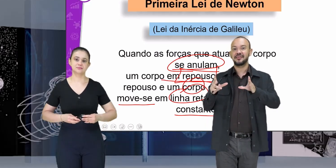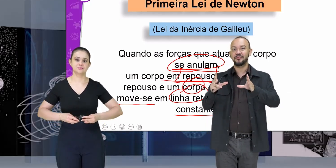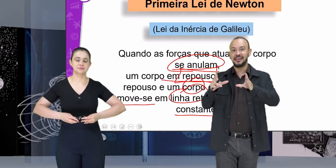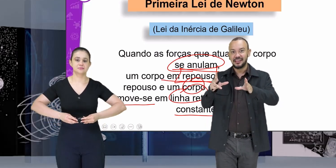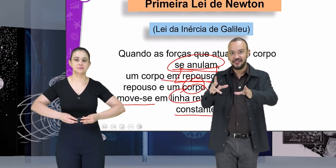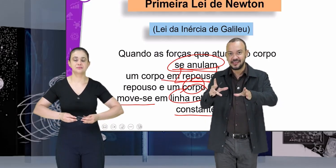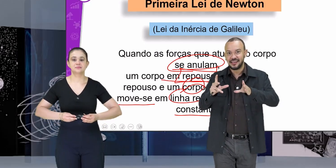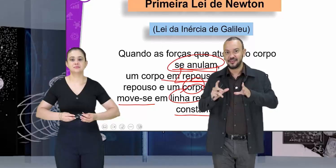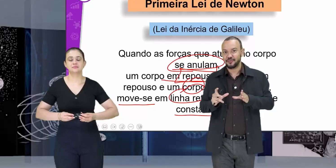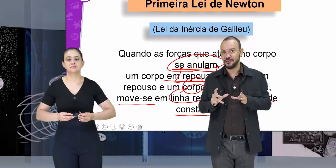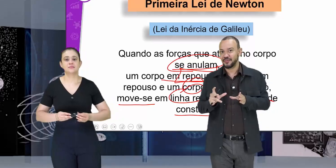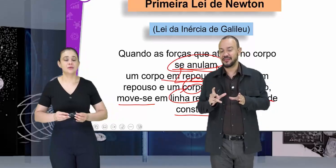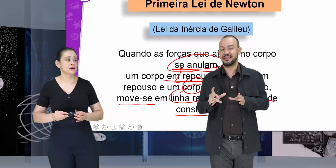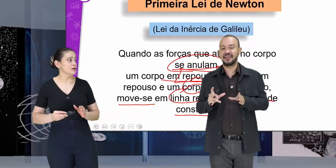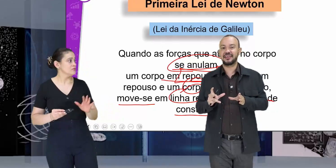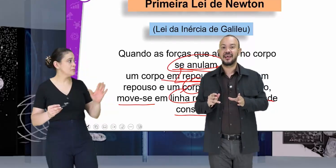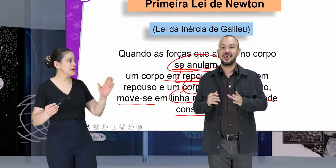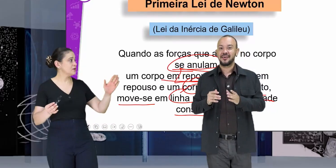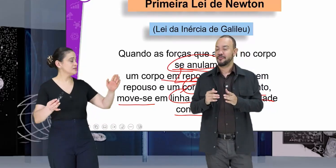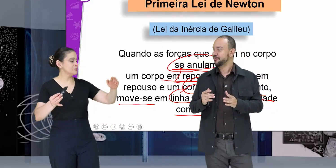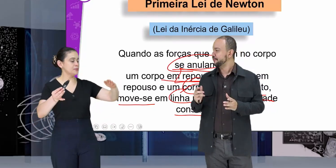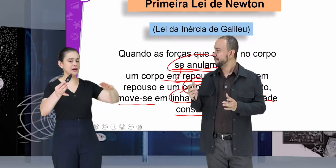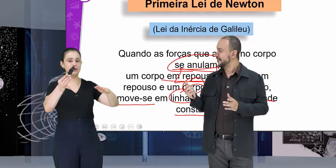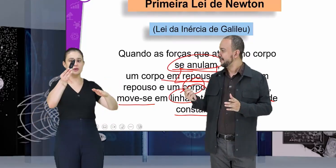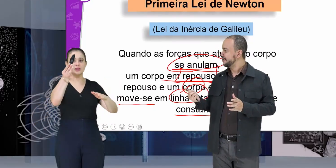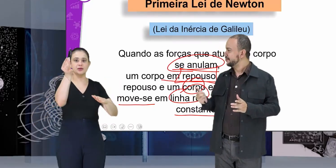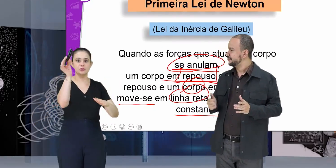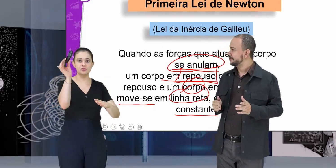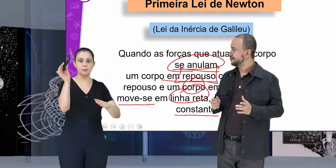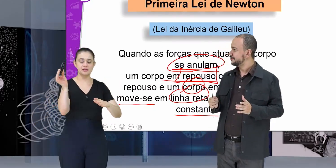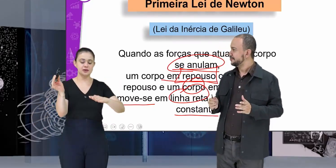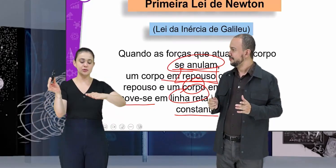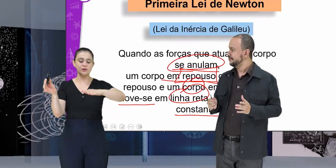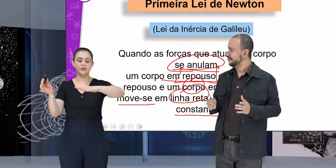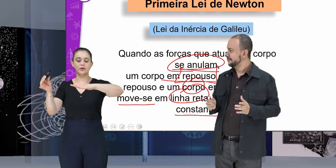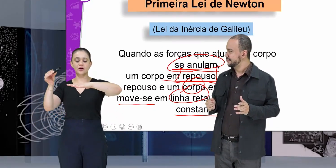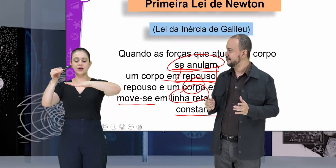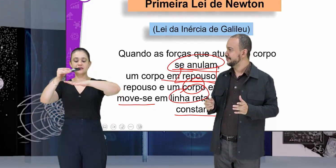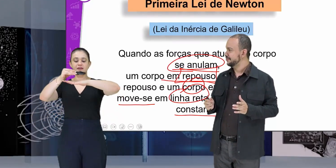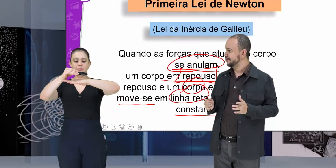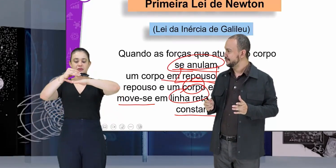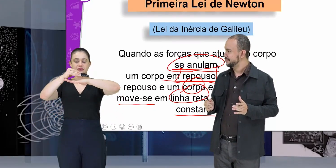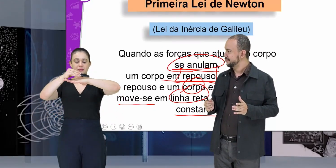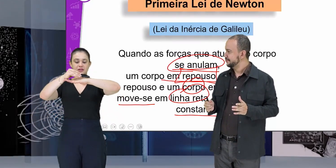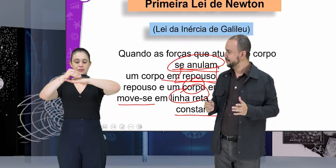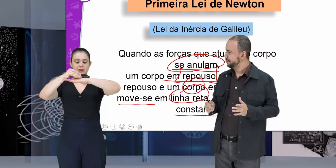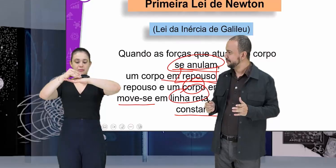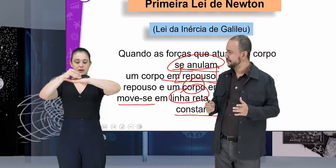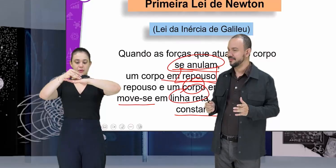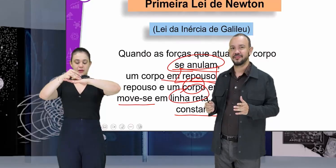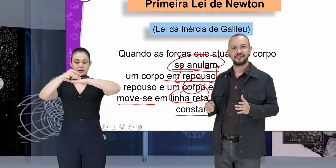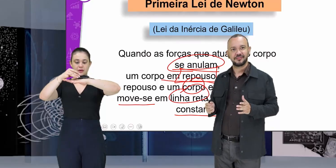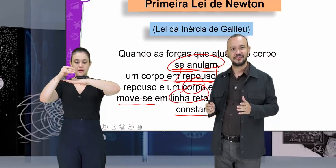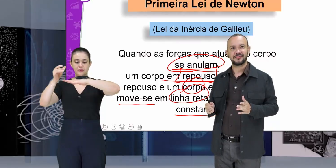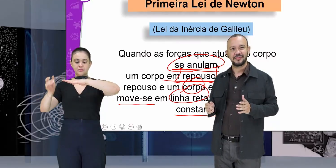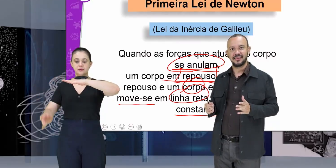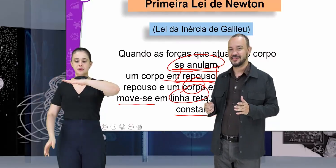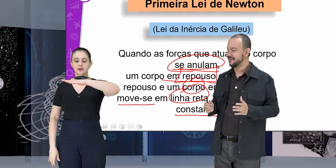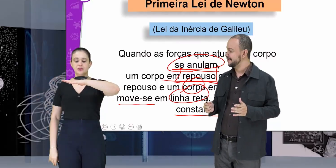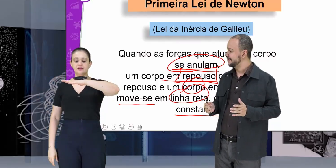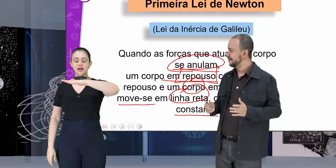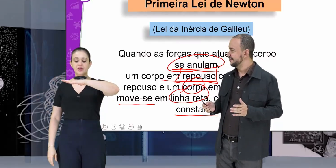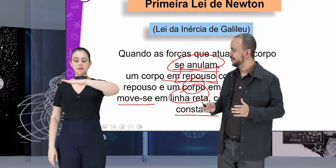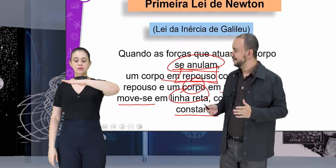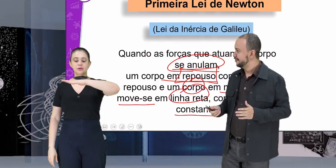ele mantém o estado do movimento dele. Vamos pegar um exemplo, Michael. Tá aqui o nosso passador, eu vou colocar exatamente em cima da minha mão aqui, ó.